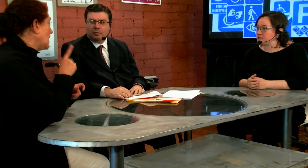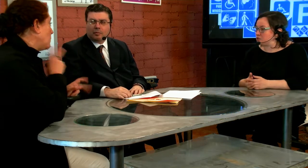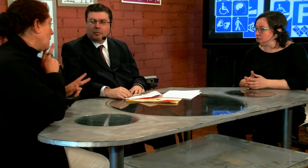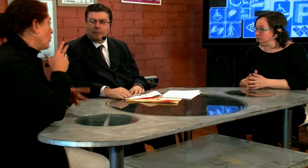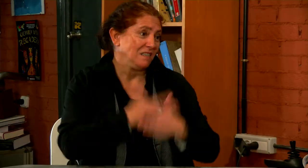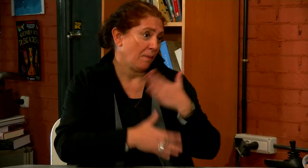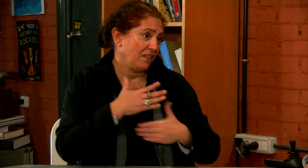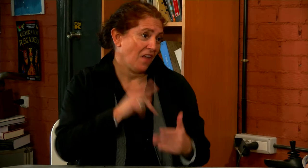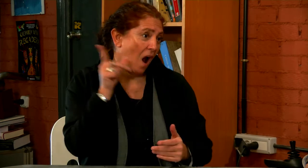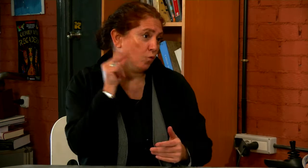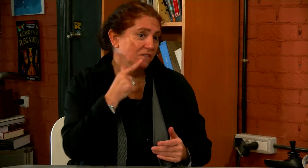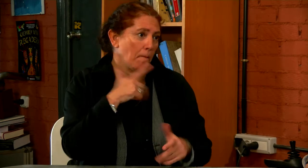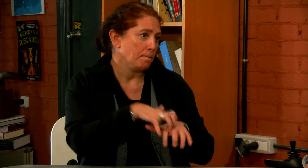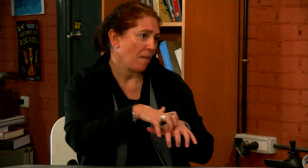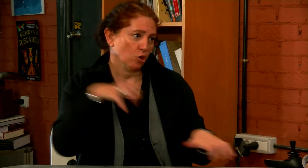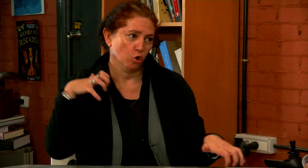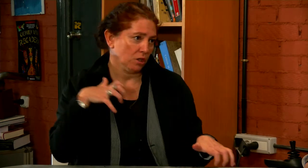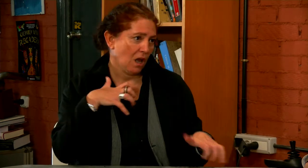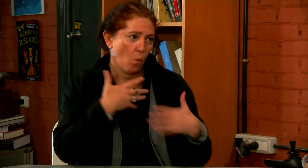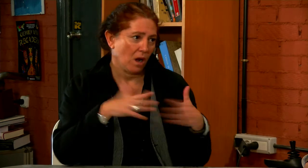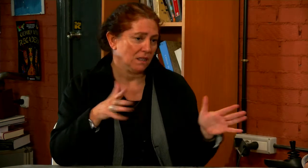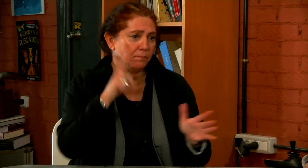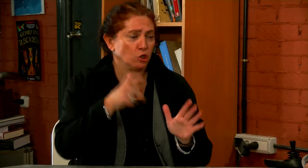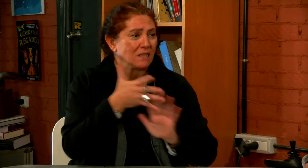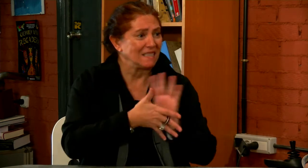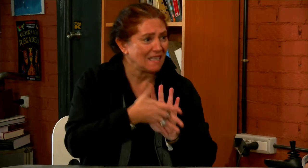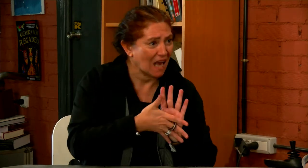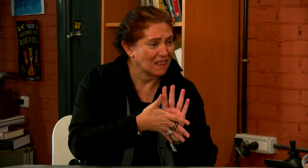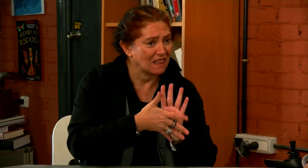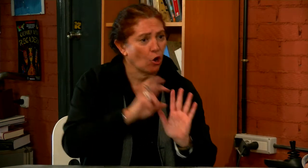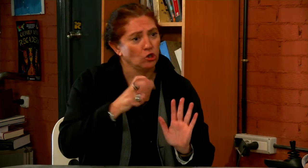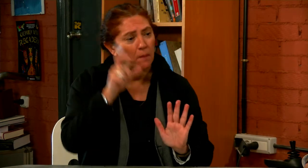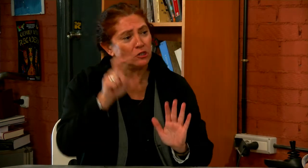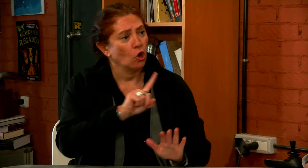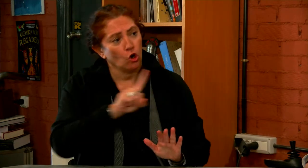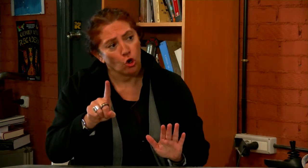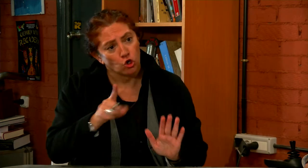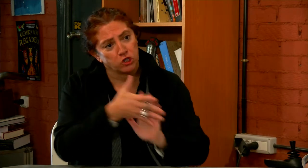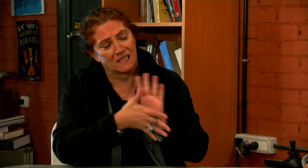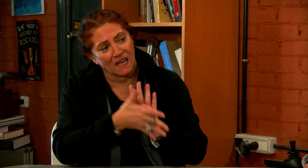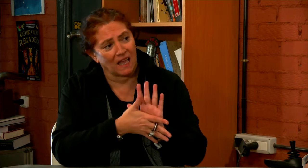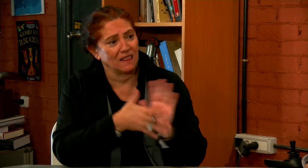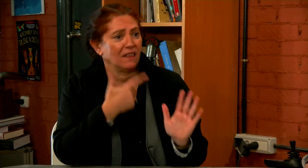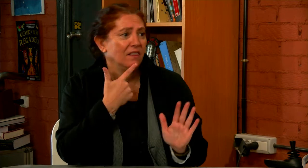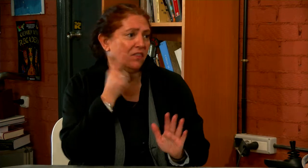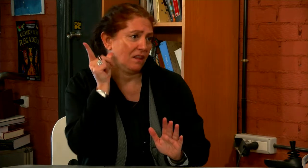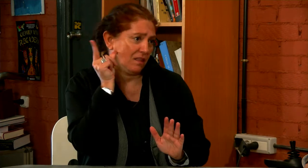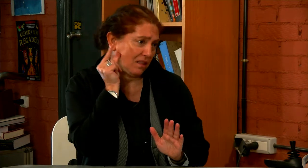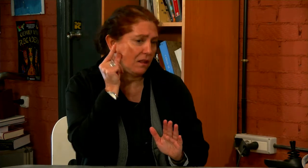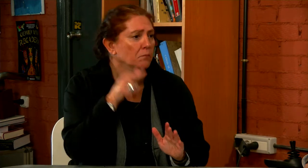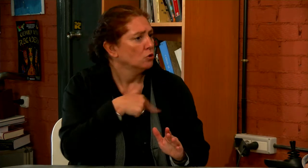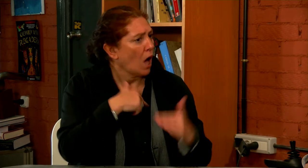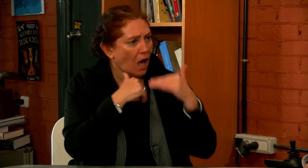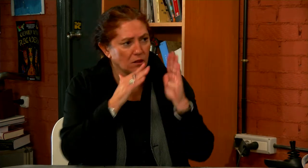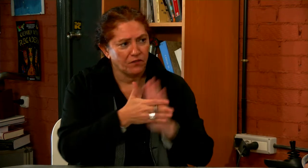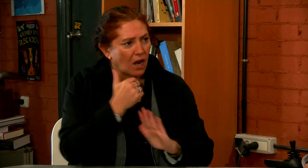Es cierto que cuando hablamos de discapacidad auditiva, puede ser cualquier persona que tenga di esa